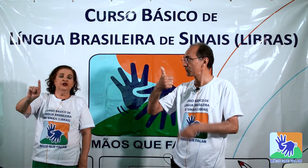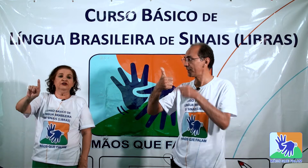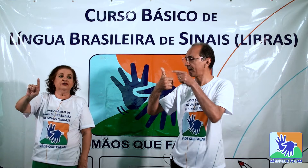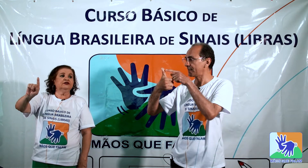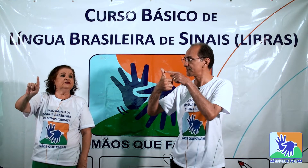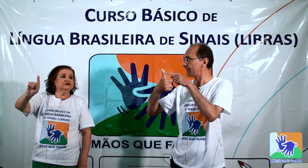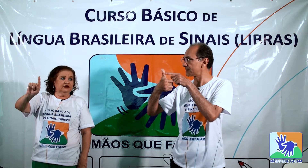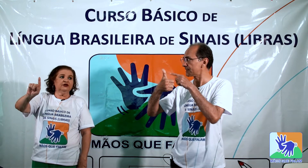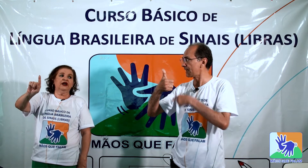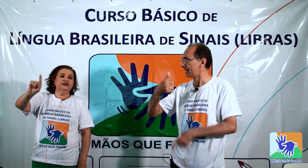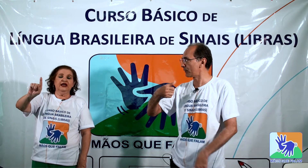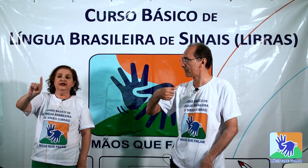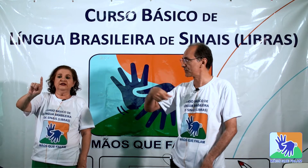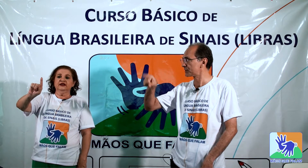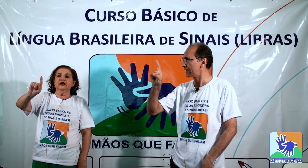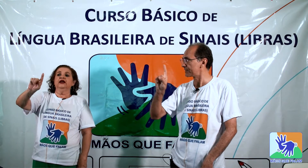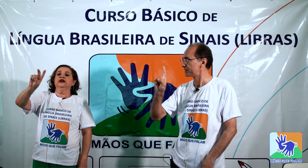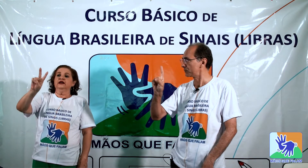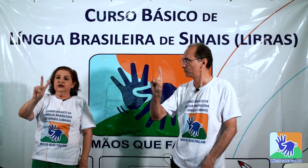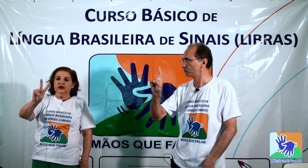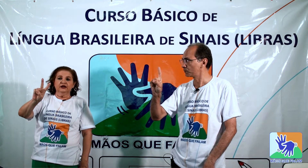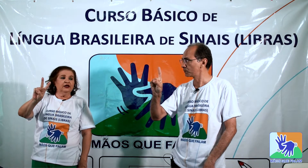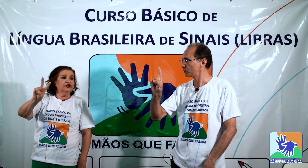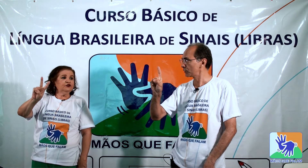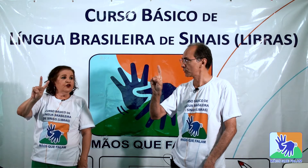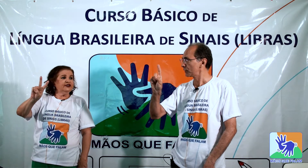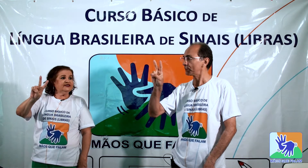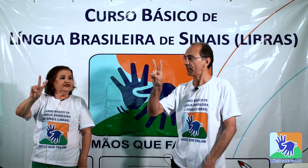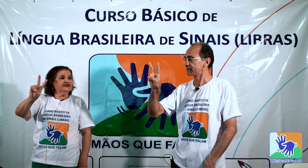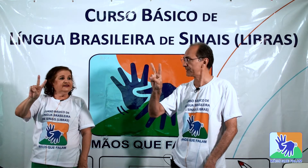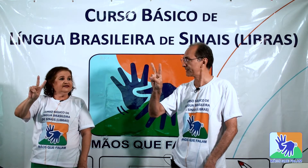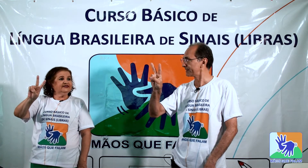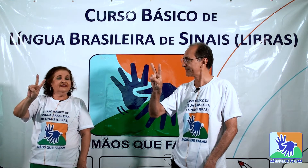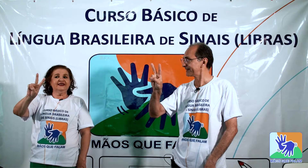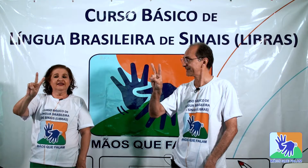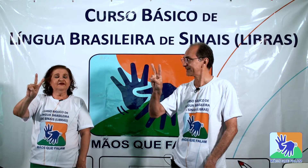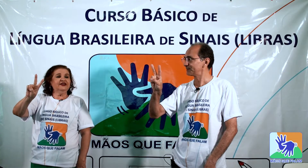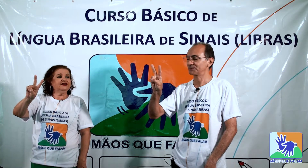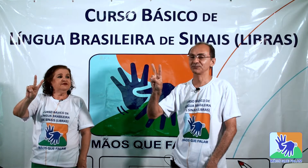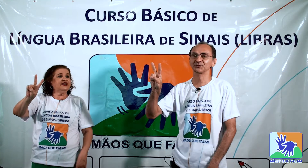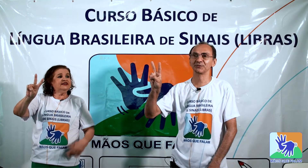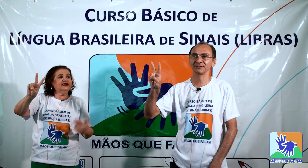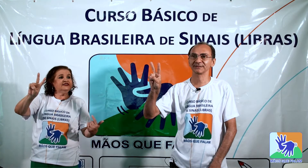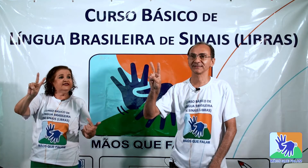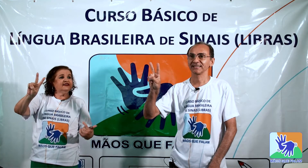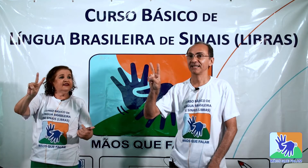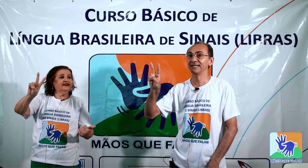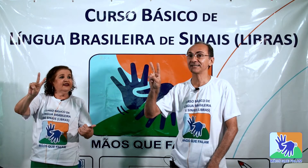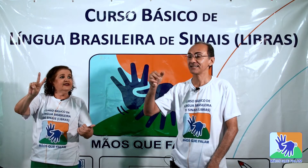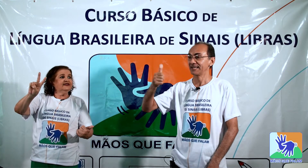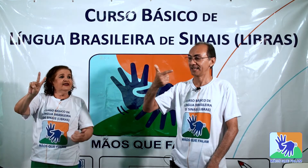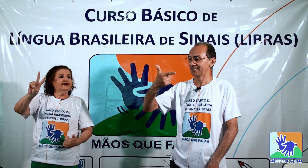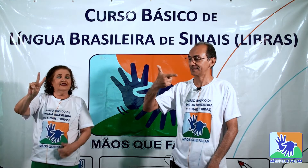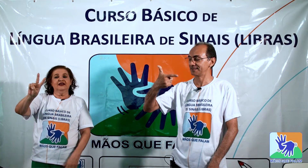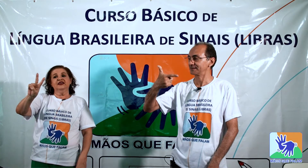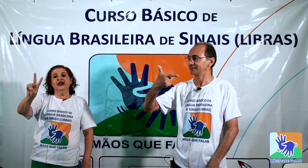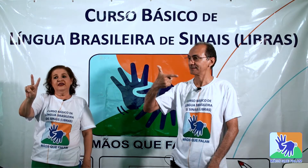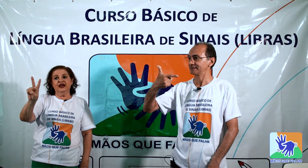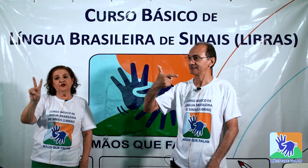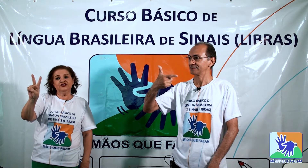é cardinais. Agora a quantidade, 1. E o 2? Assim. Exatamente. Mas antes? Antes era assim. E aqui a